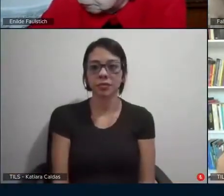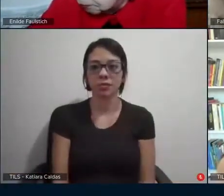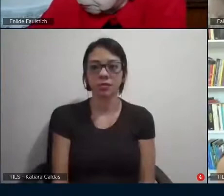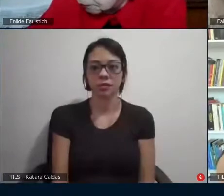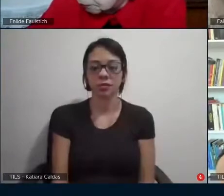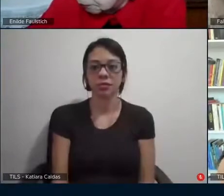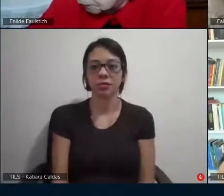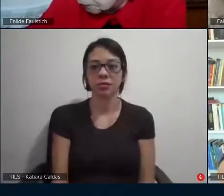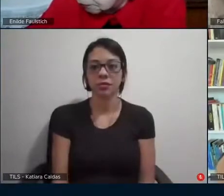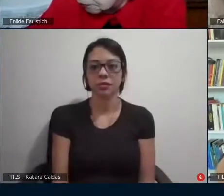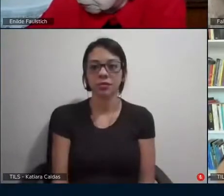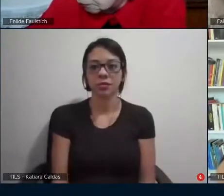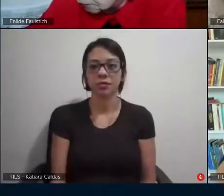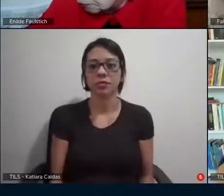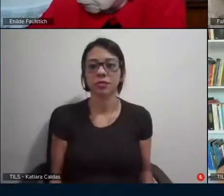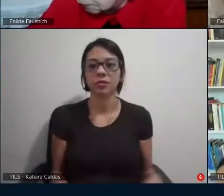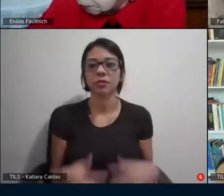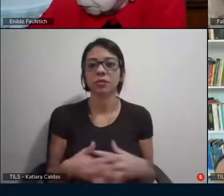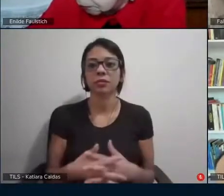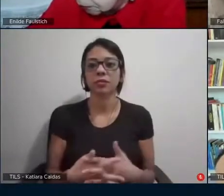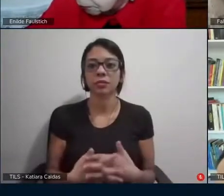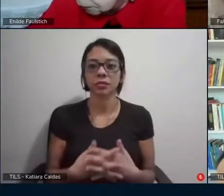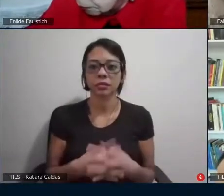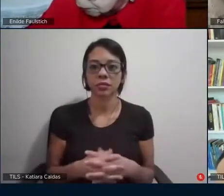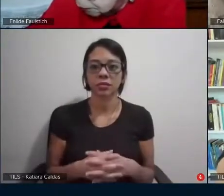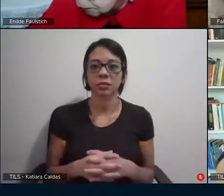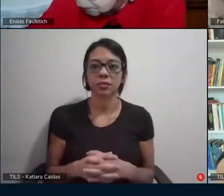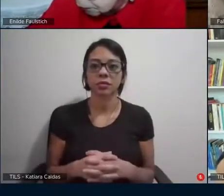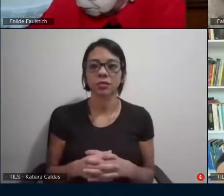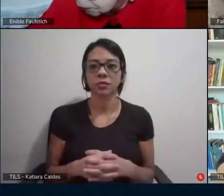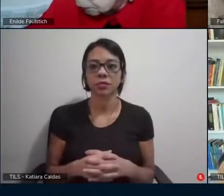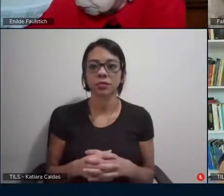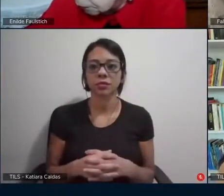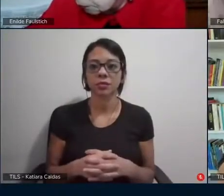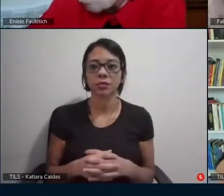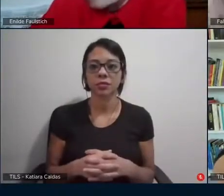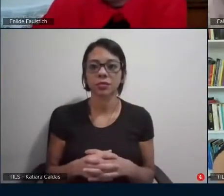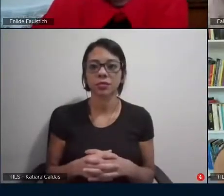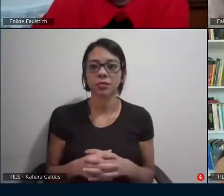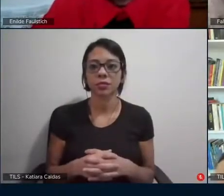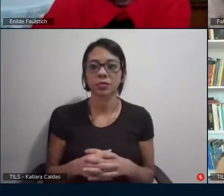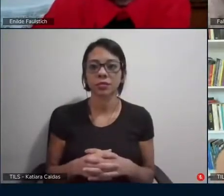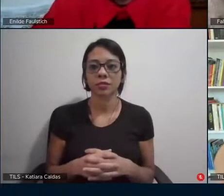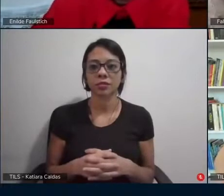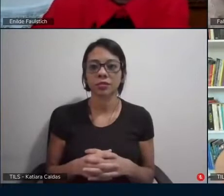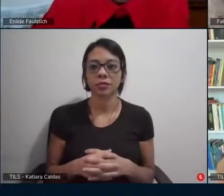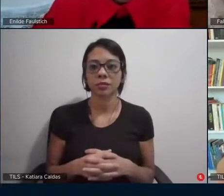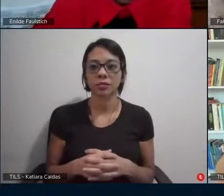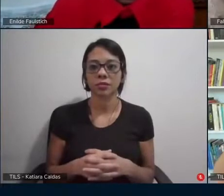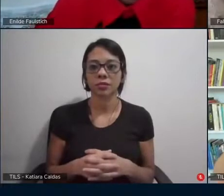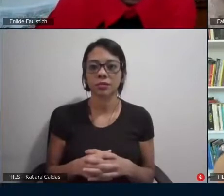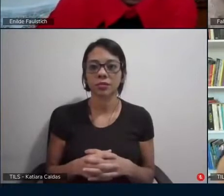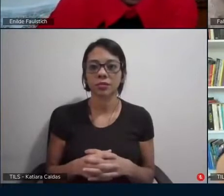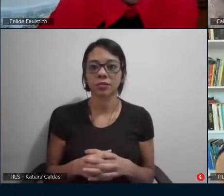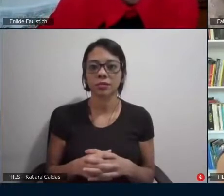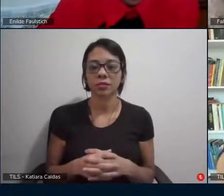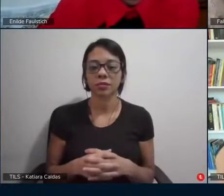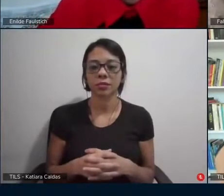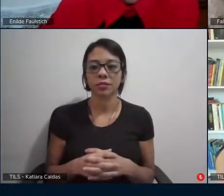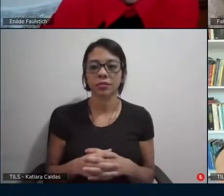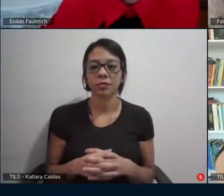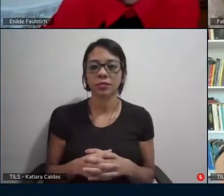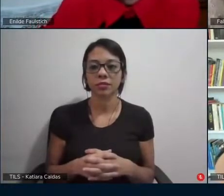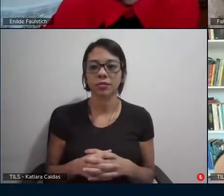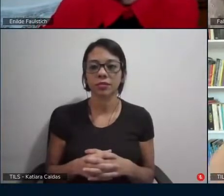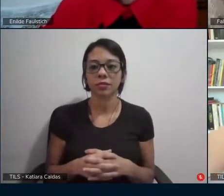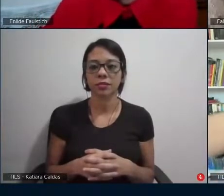conversar para que possamos também inserir os nossos sinais. Eu agradeço muito a oportunidade, professor Enilte. É